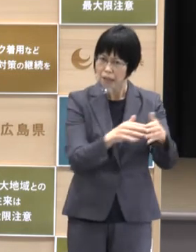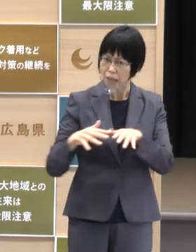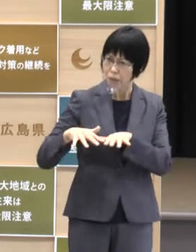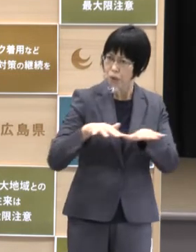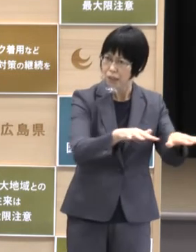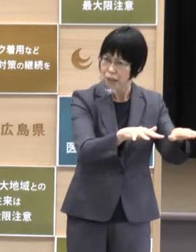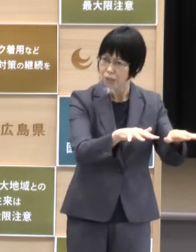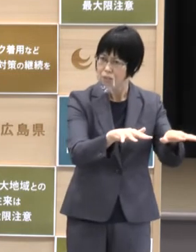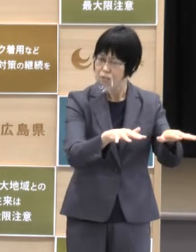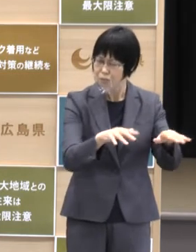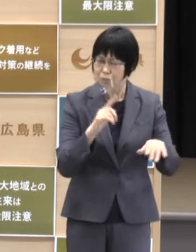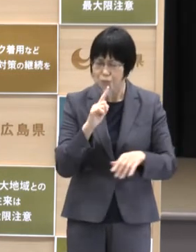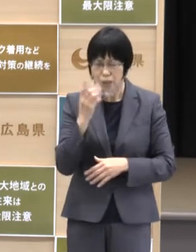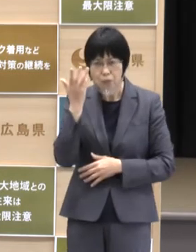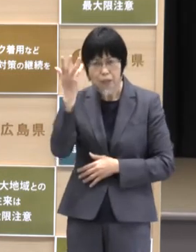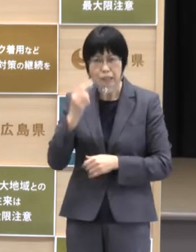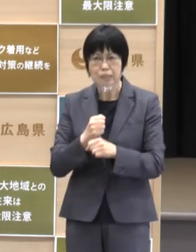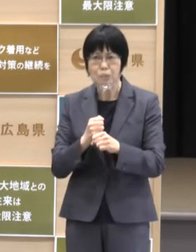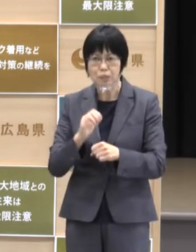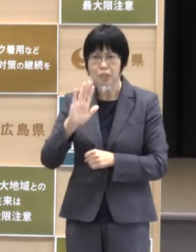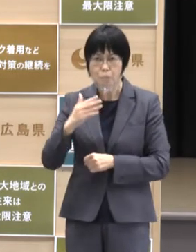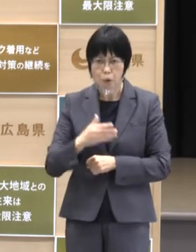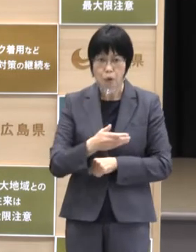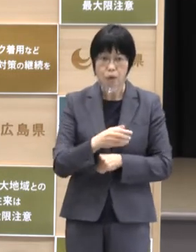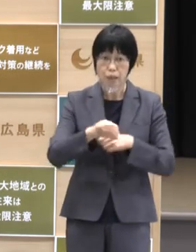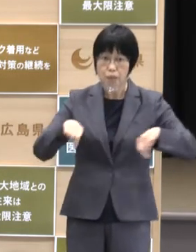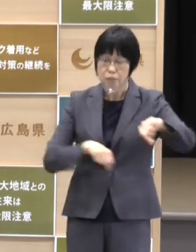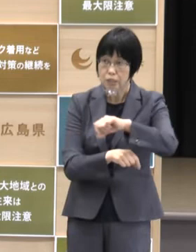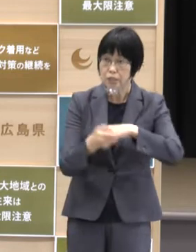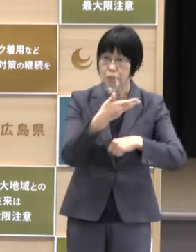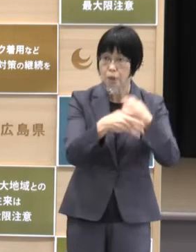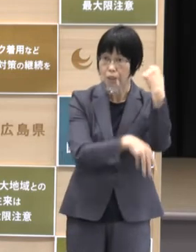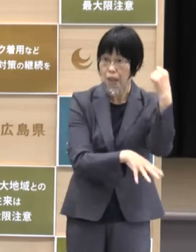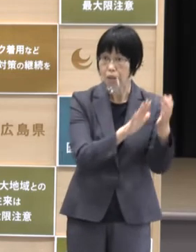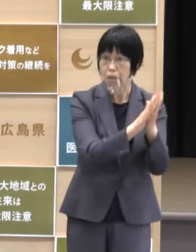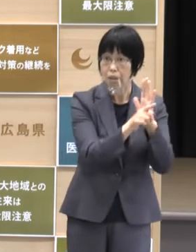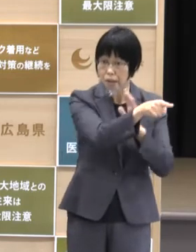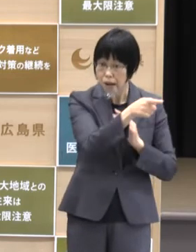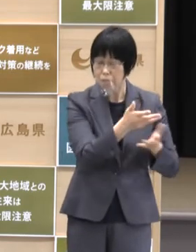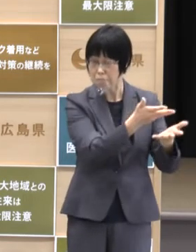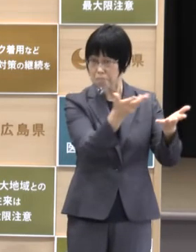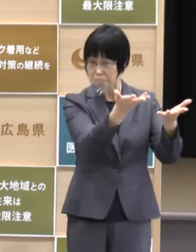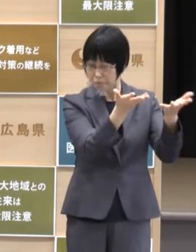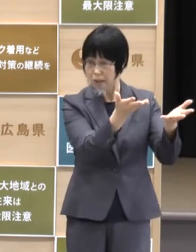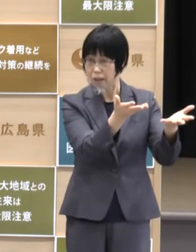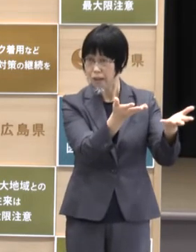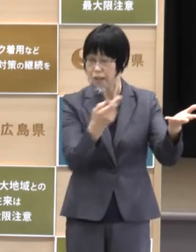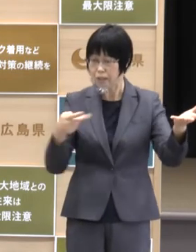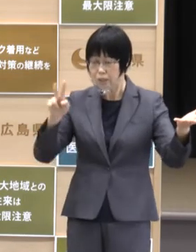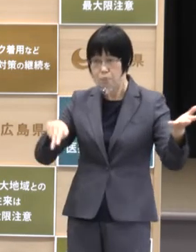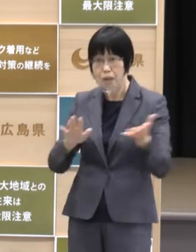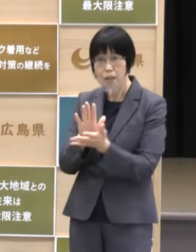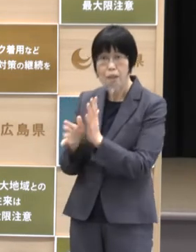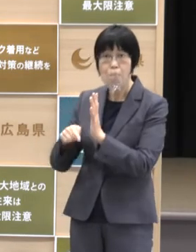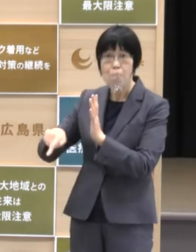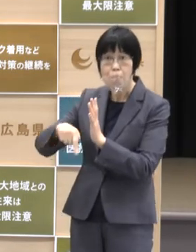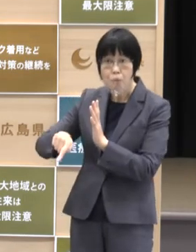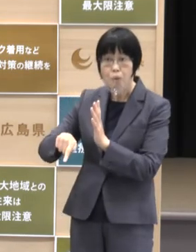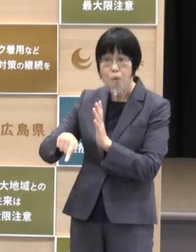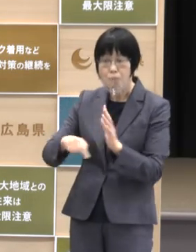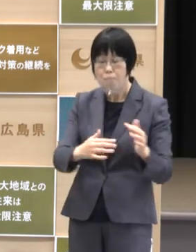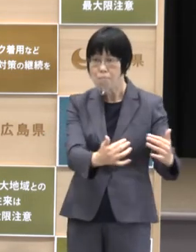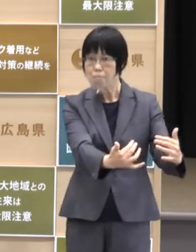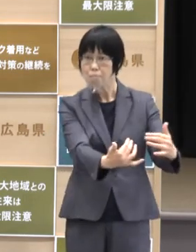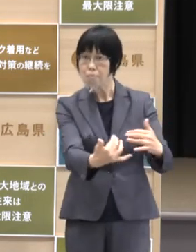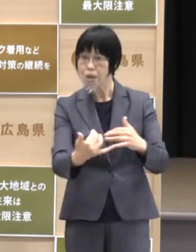はちょっとなかなか想定しない。逆に島根で大地震が起きて広島県内で大地震なんですね。というか、要